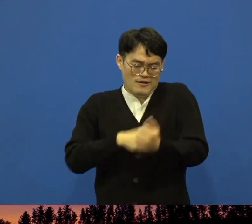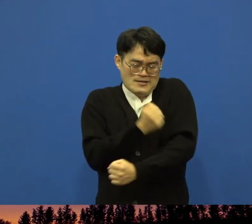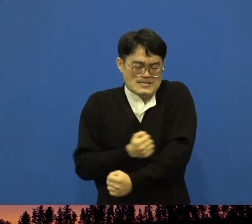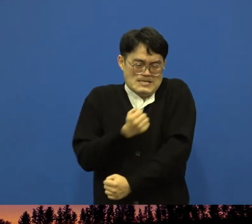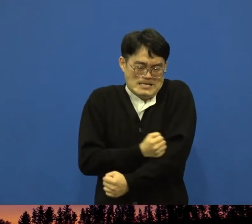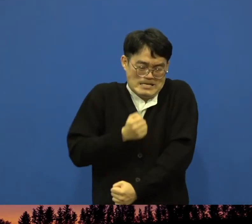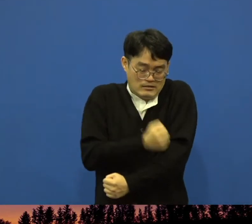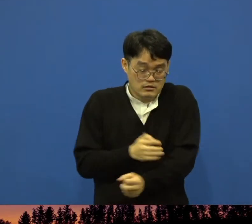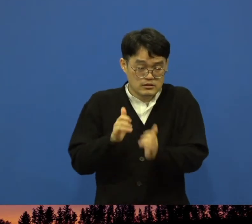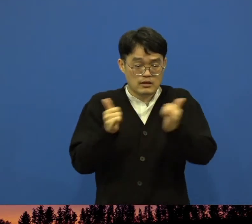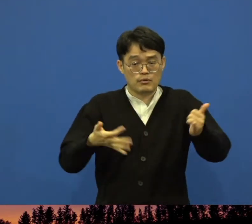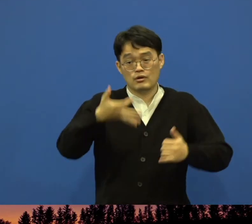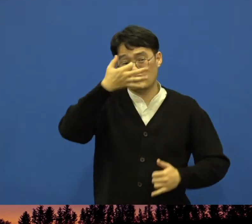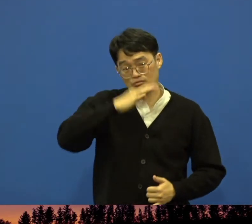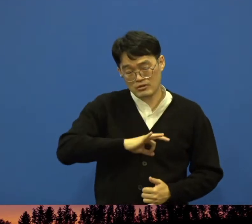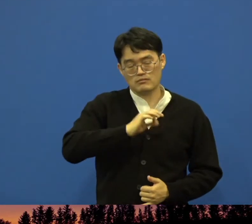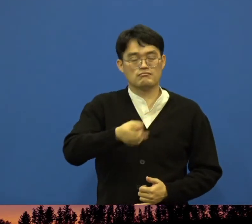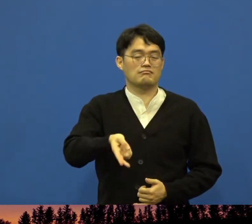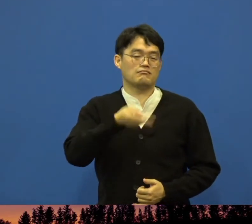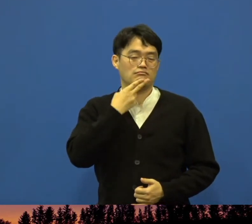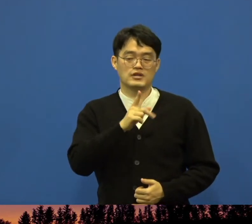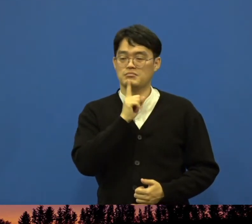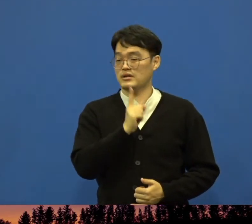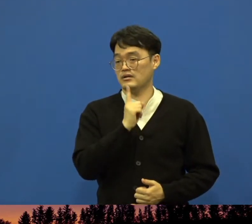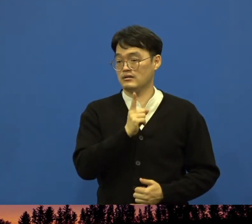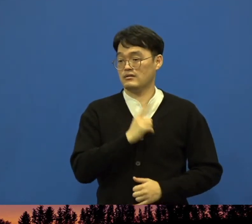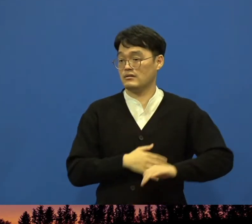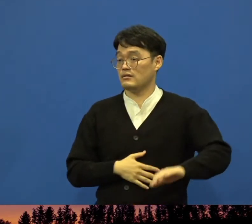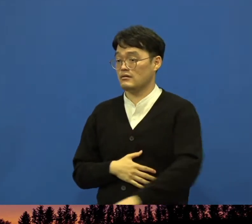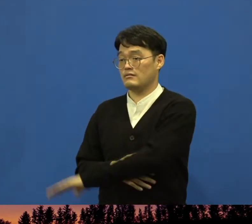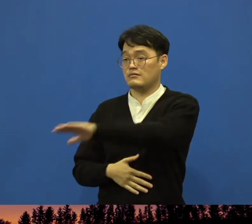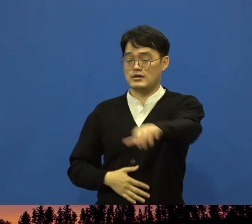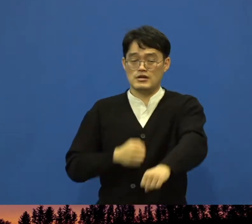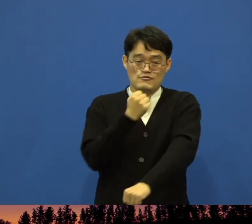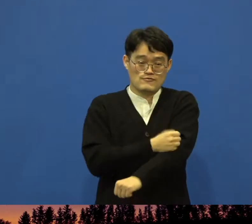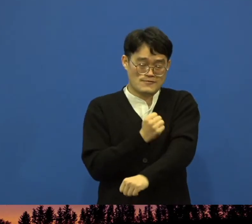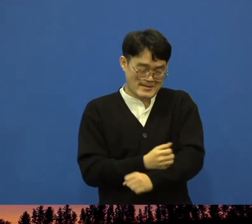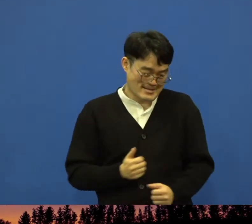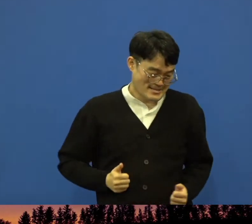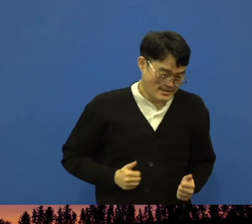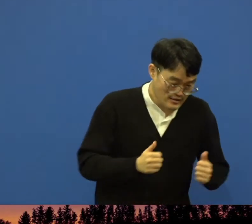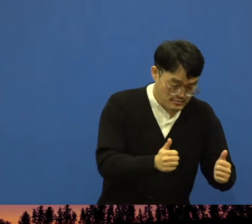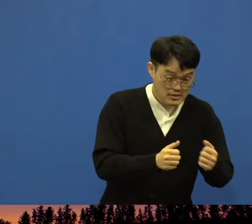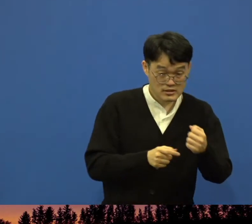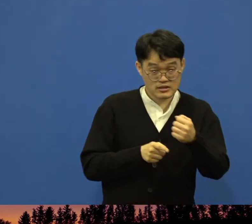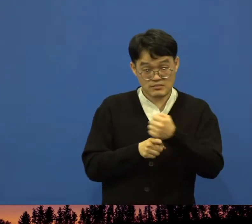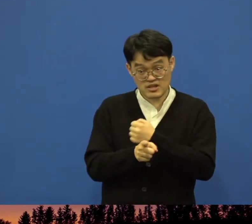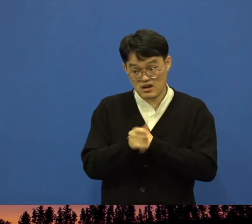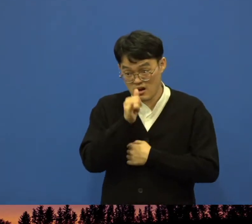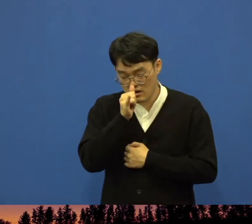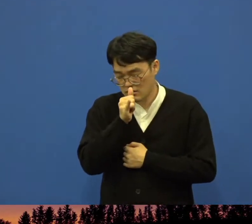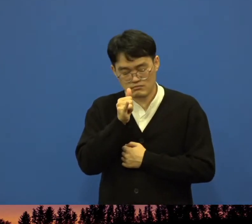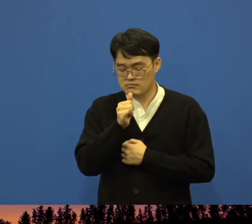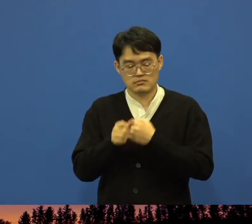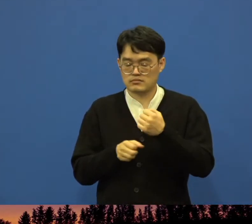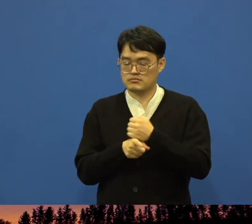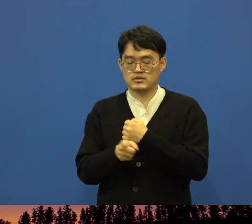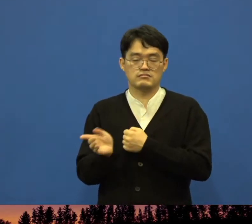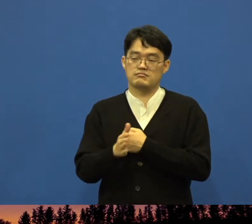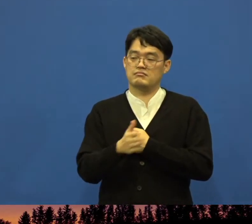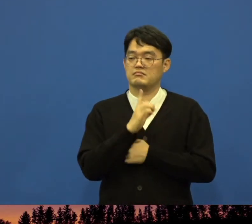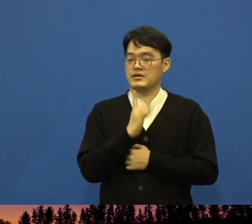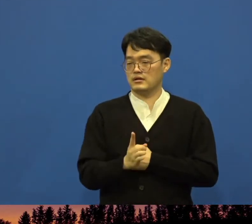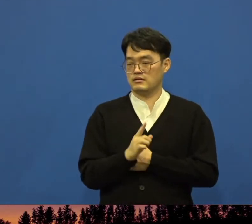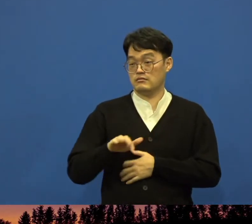무엇이 유익한가? 우리의 수고와 열심이 과연 의미가 있는가? 이 질문을 던지는 겁니다. 우리가 다